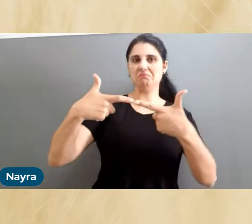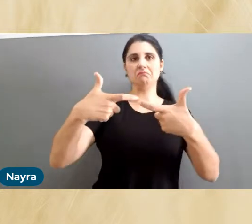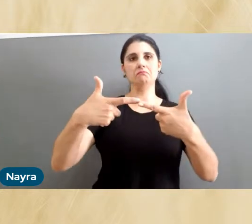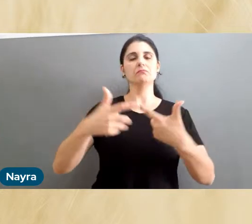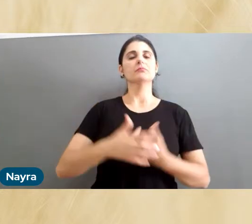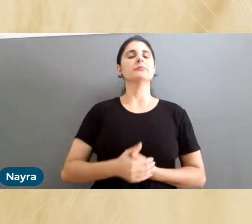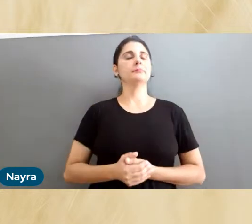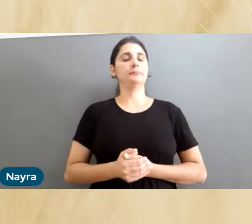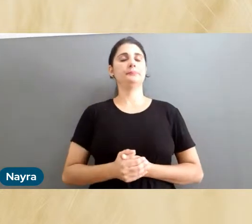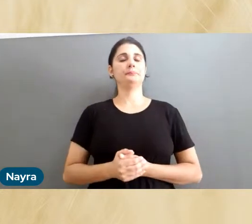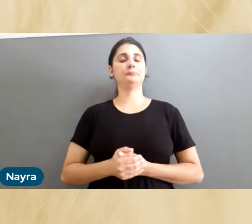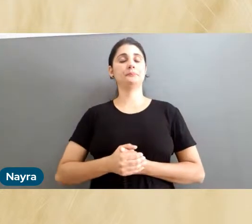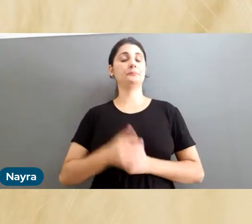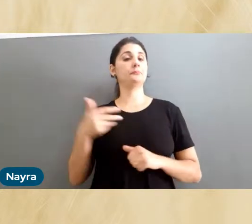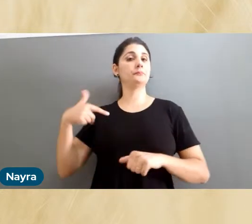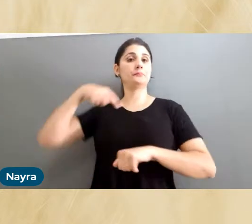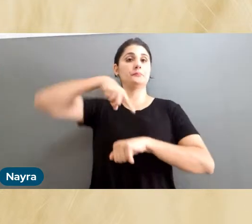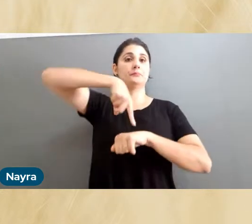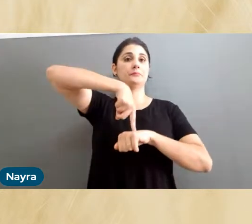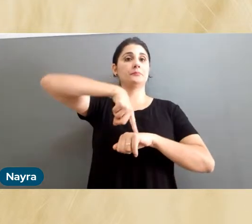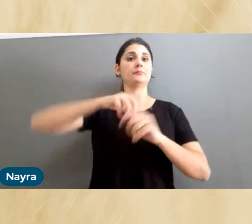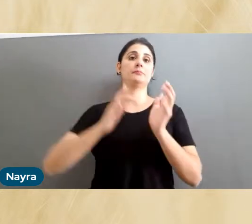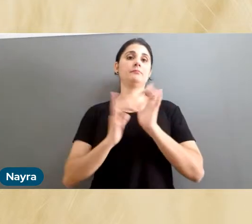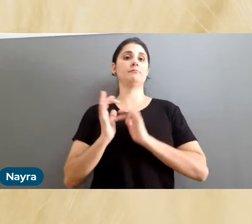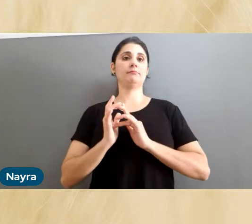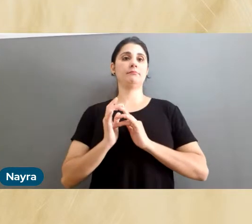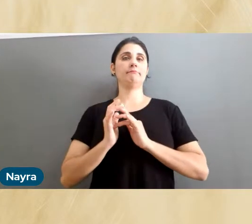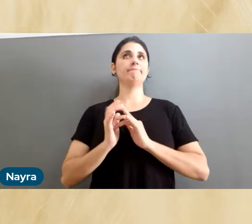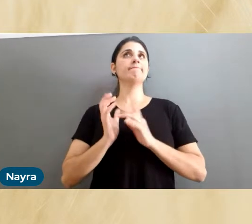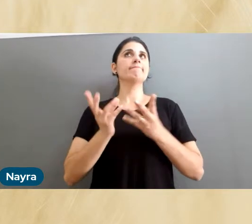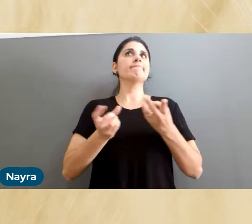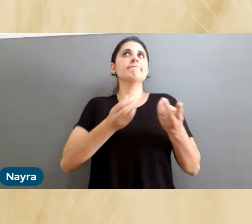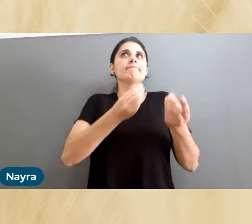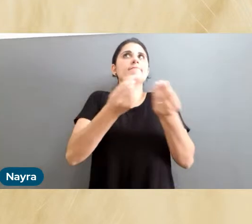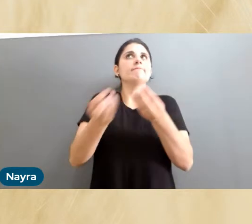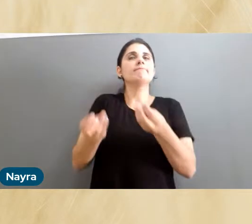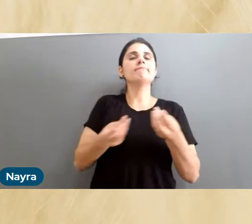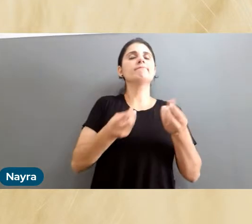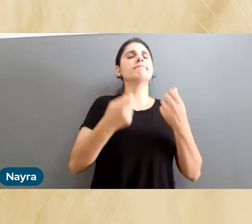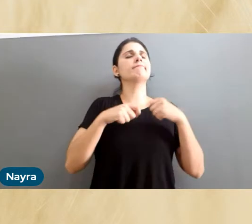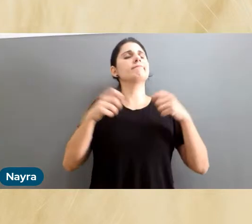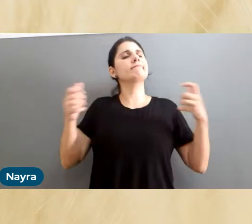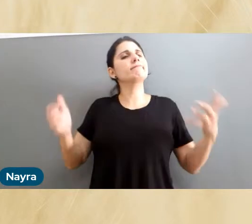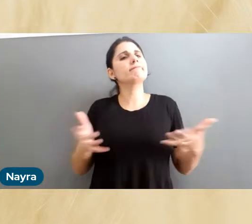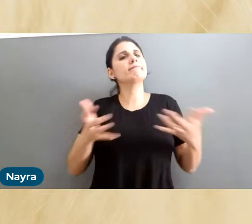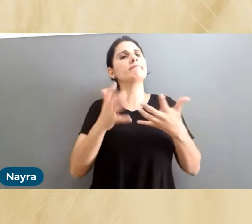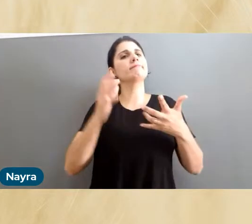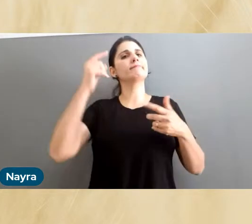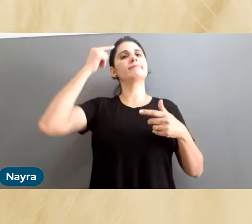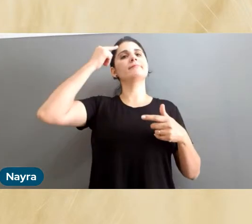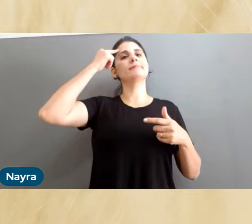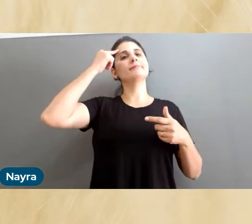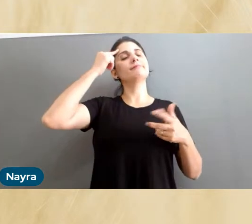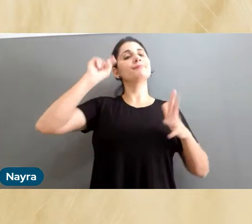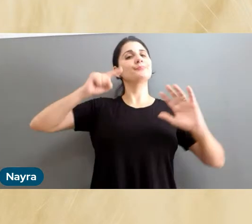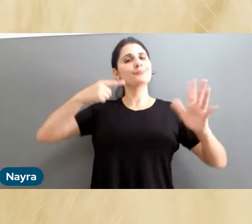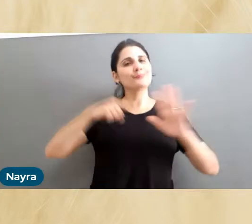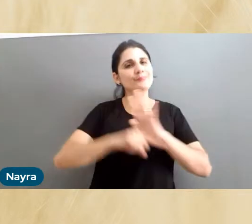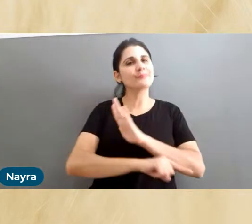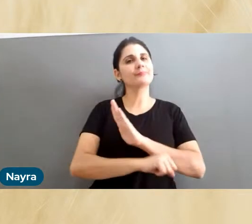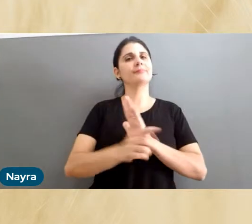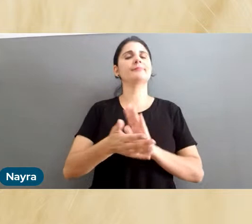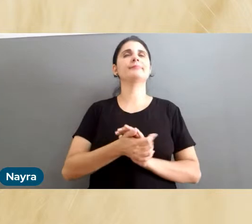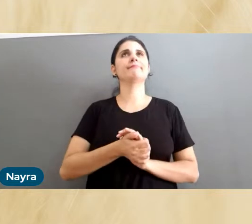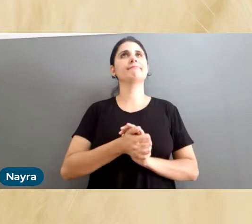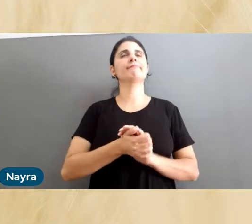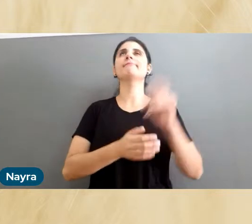E a vinda do Cristo para nós é algo que deve despertar uma reflexão mais profunda. Porque